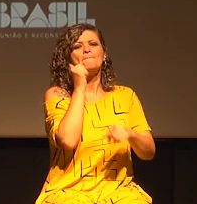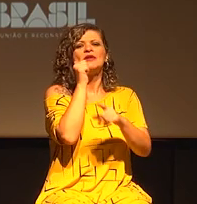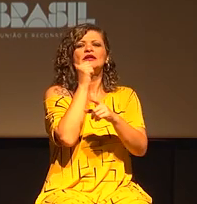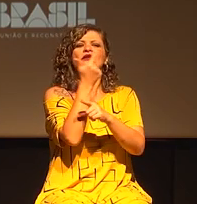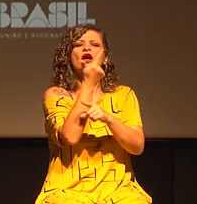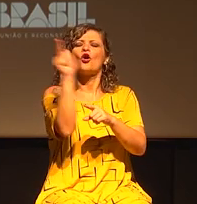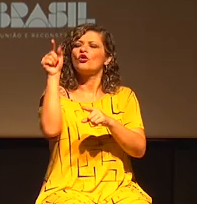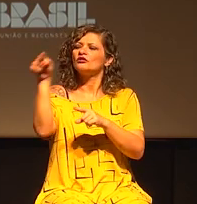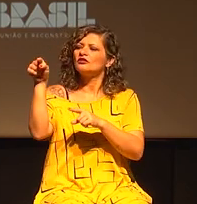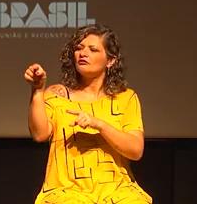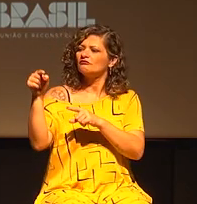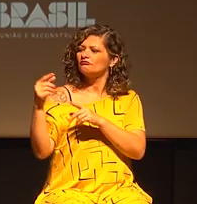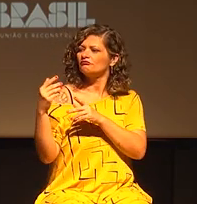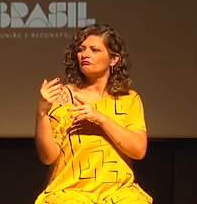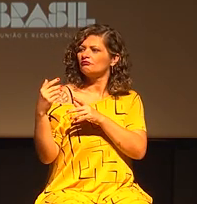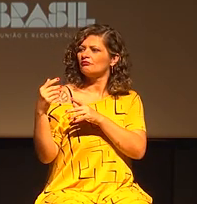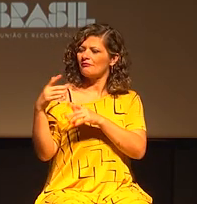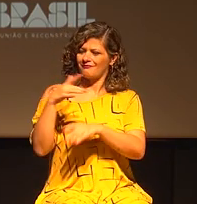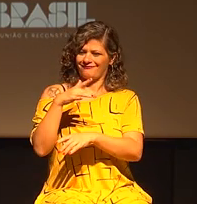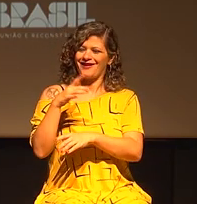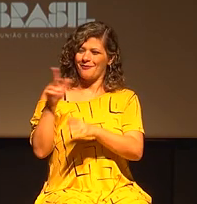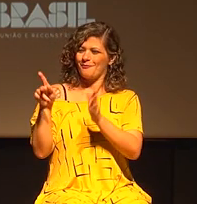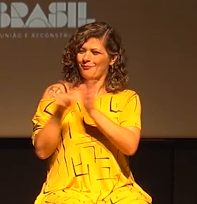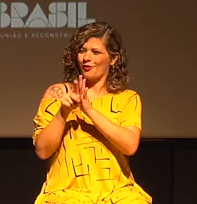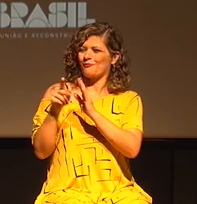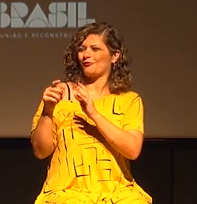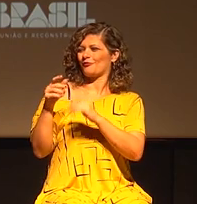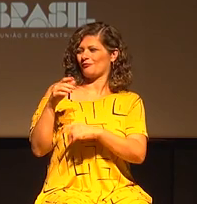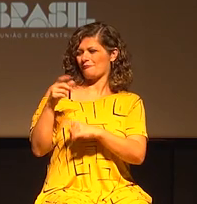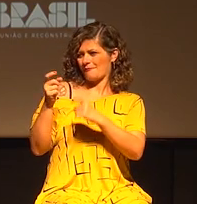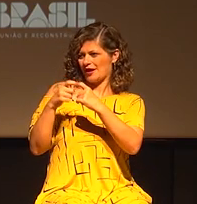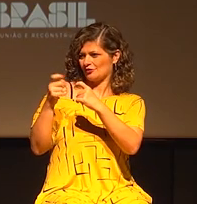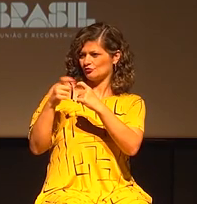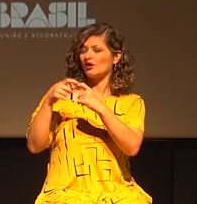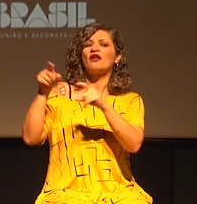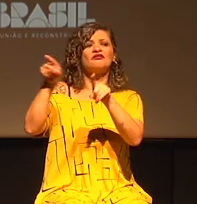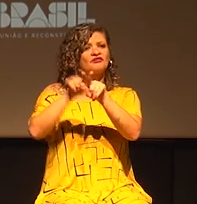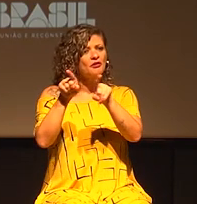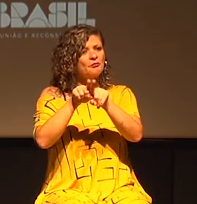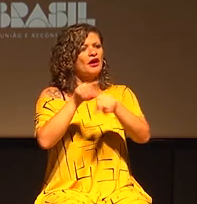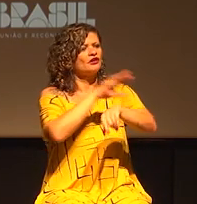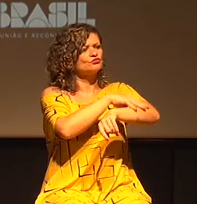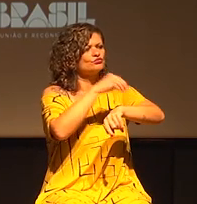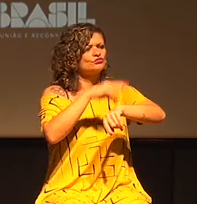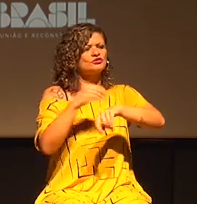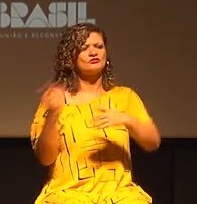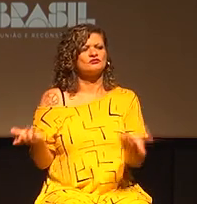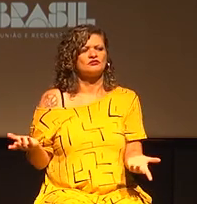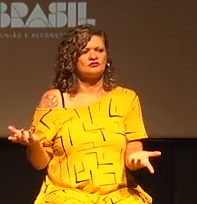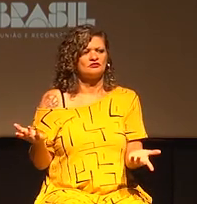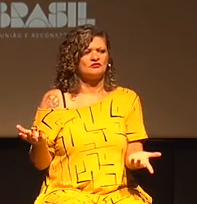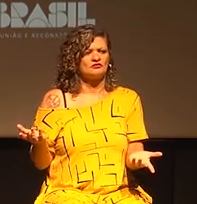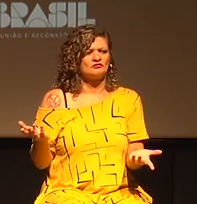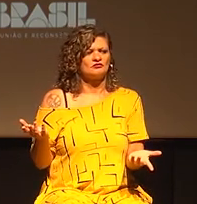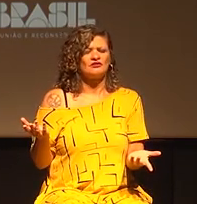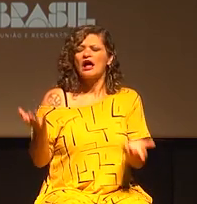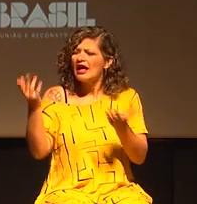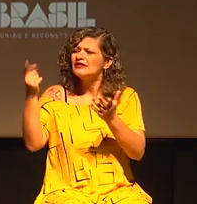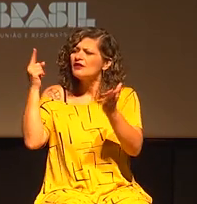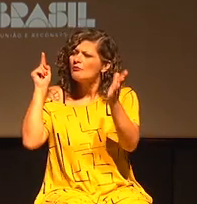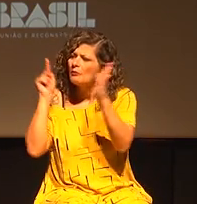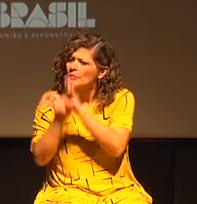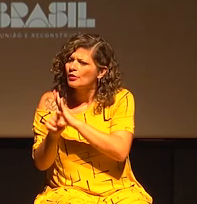eh do dos assuntos médicos ela veio também lá da Suíça tal quer dizer aí que vou centrar então a minha